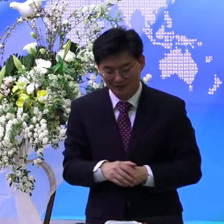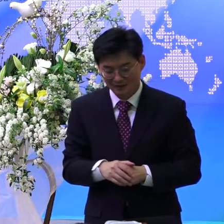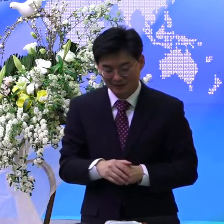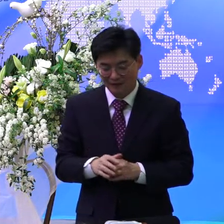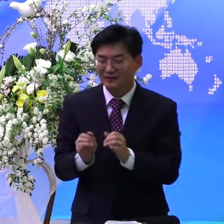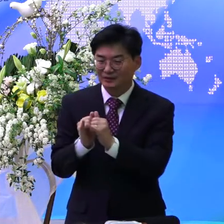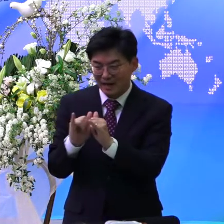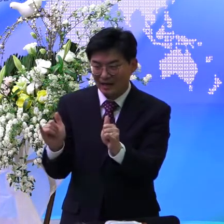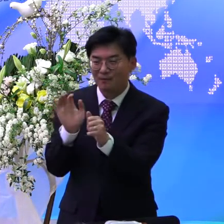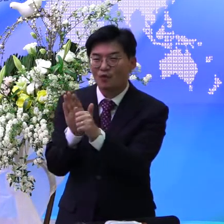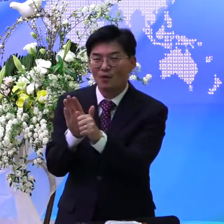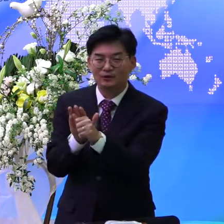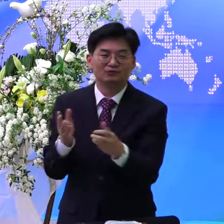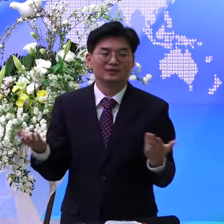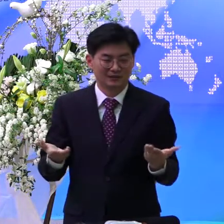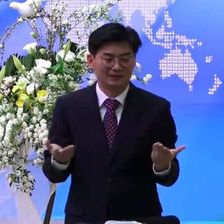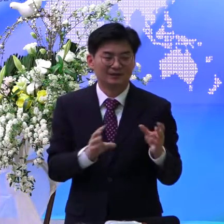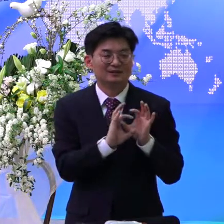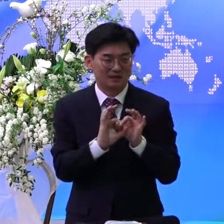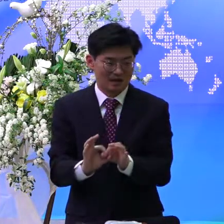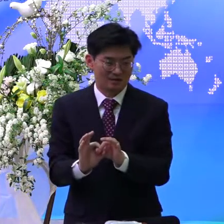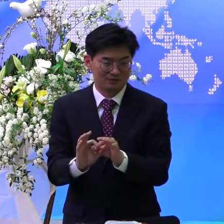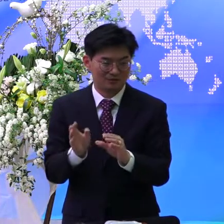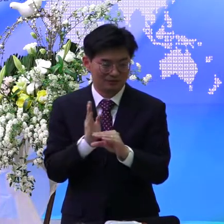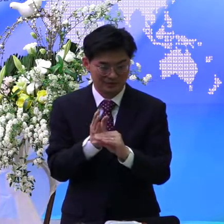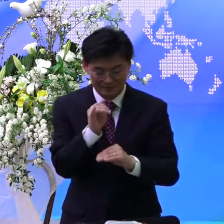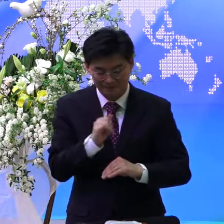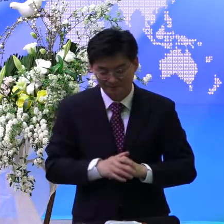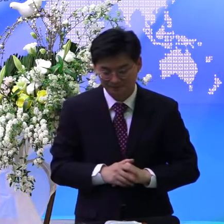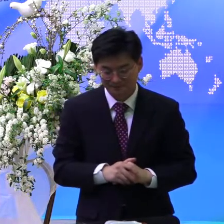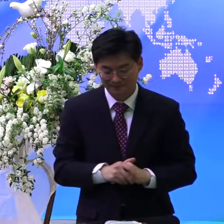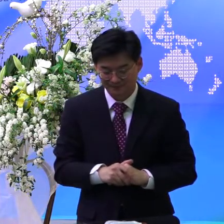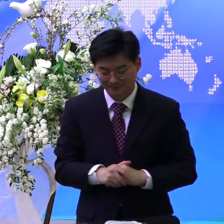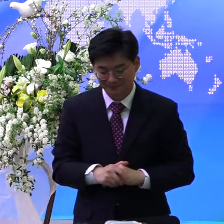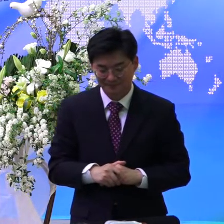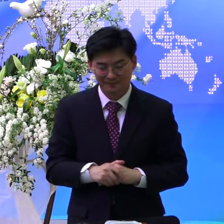살리는 회사를 계속해서 이어가고 있습니다.